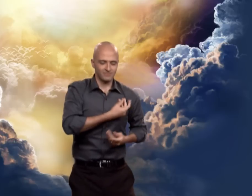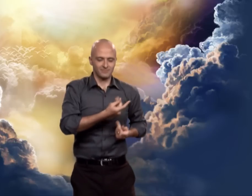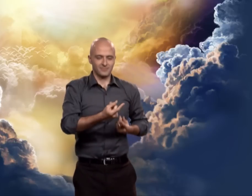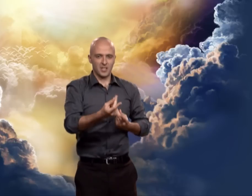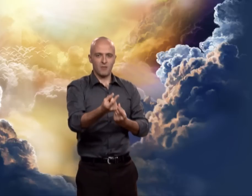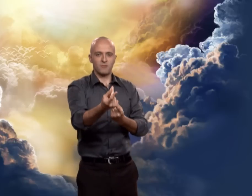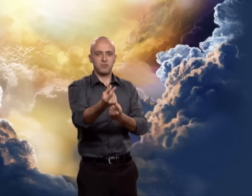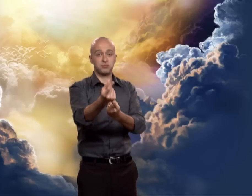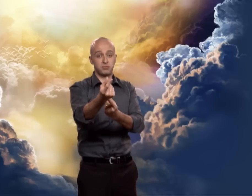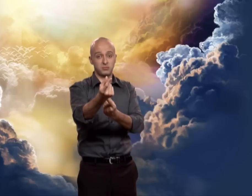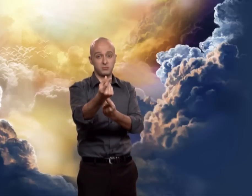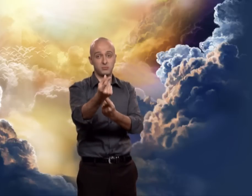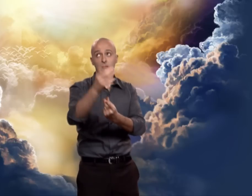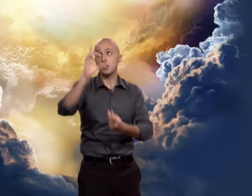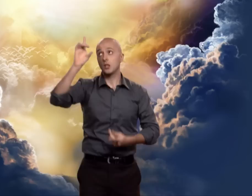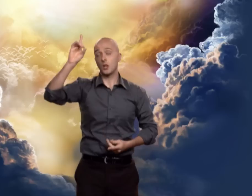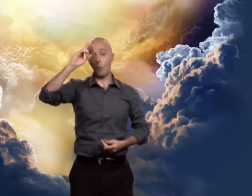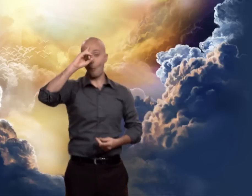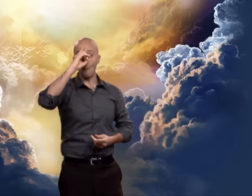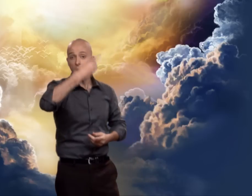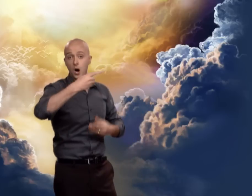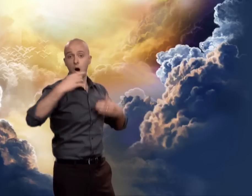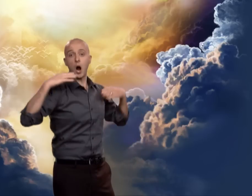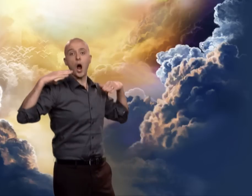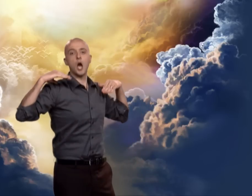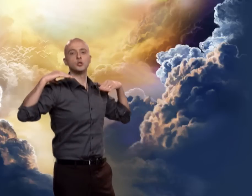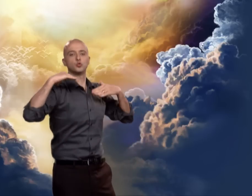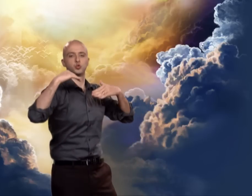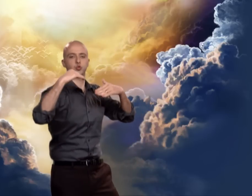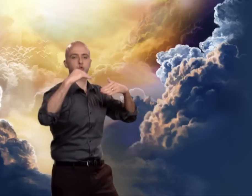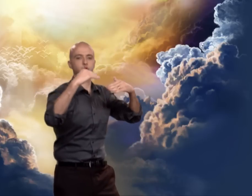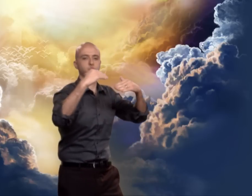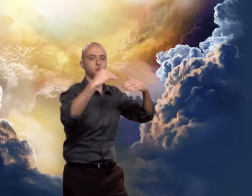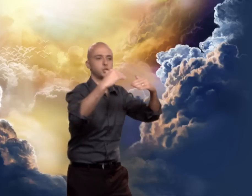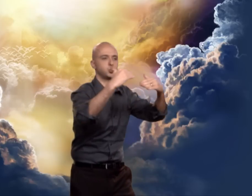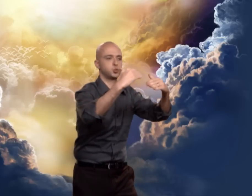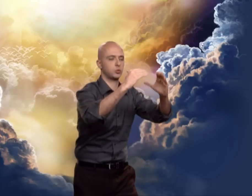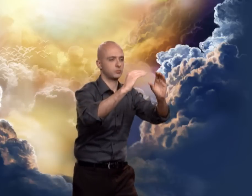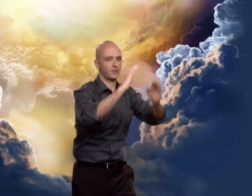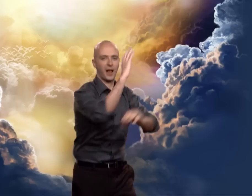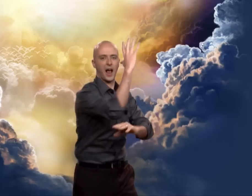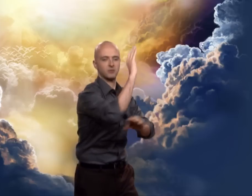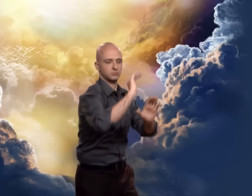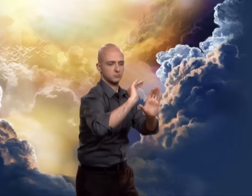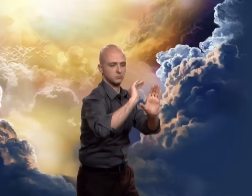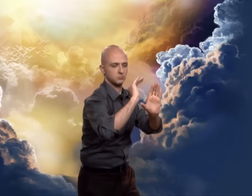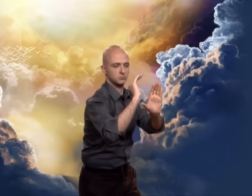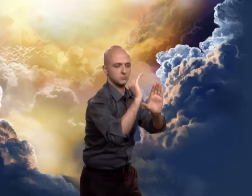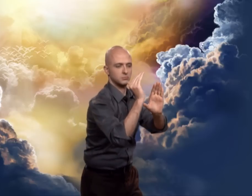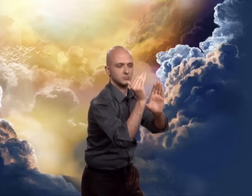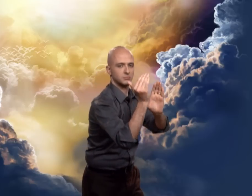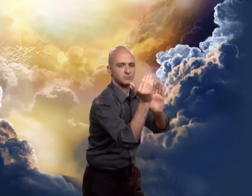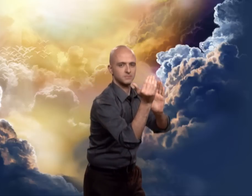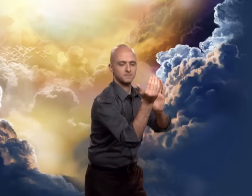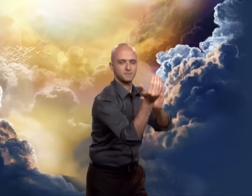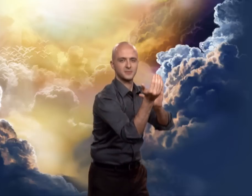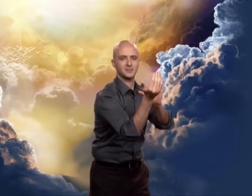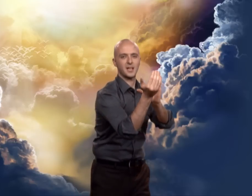raça pecadora se, pelo sacrifício de seu filho, Deus não tivesse trazido novamente a imortalidade ao seu